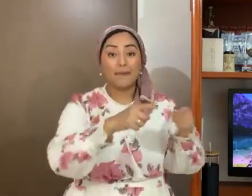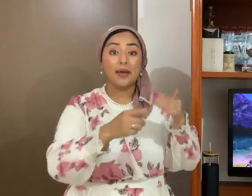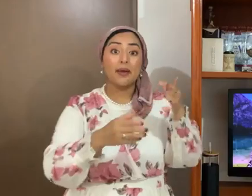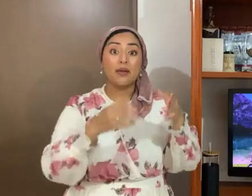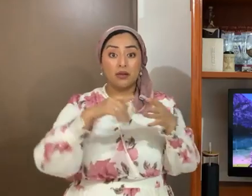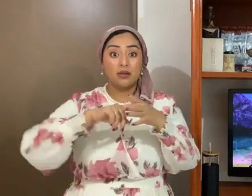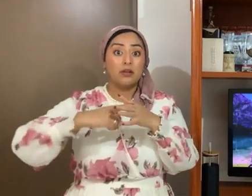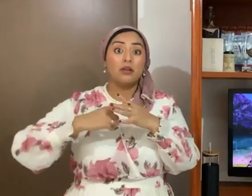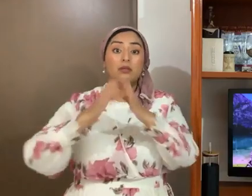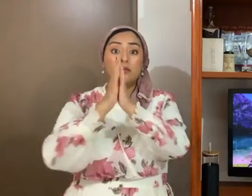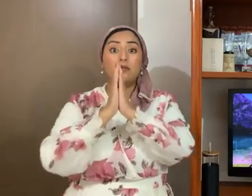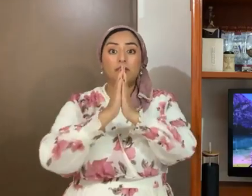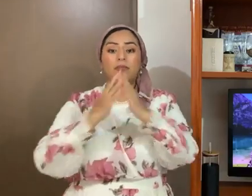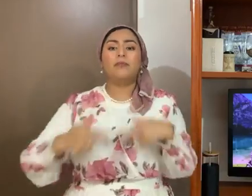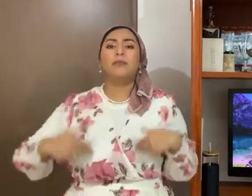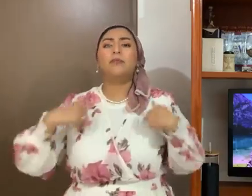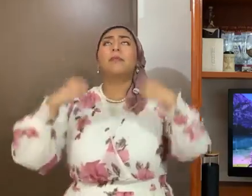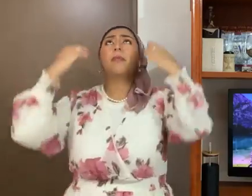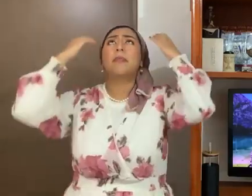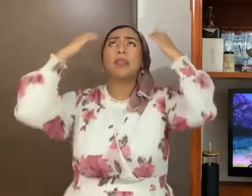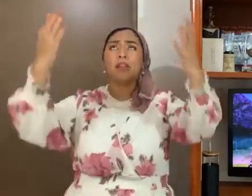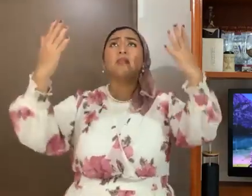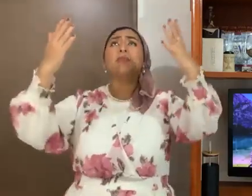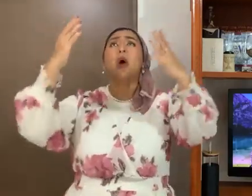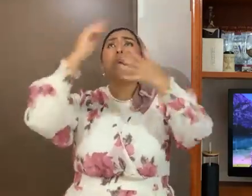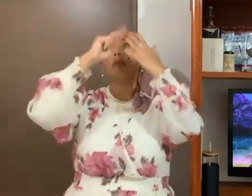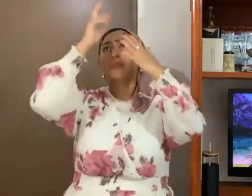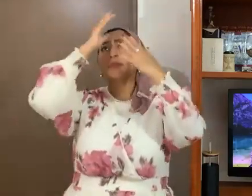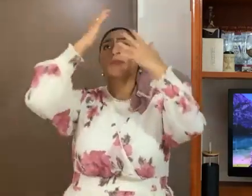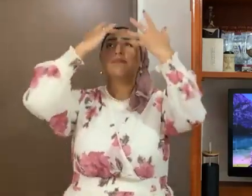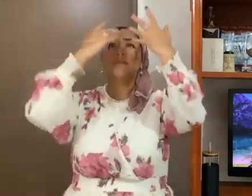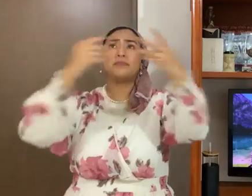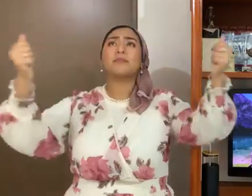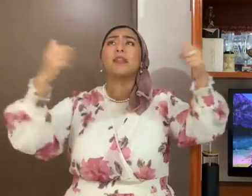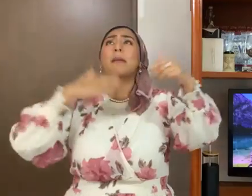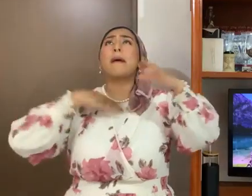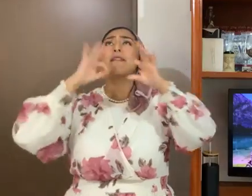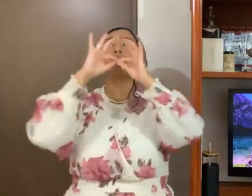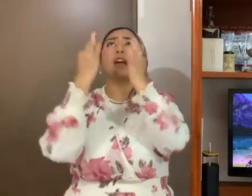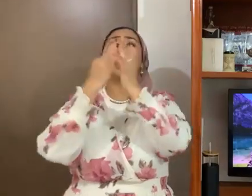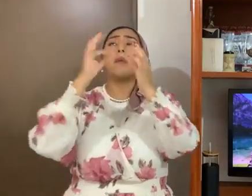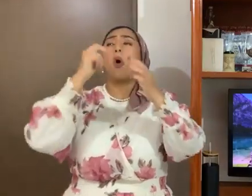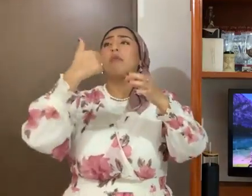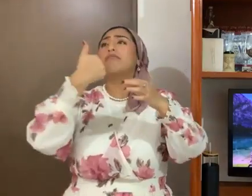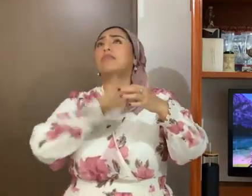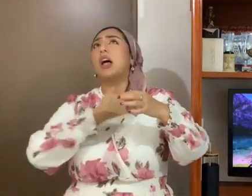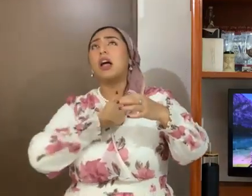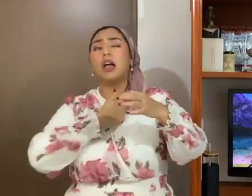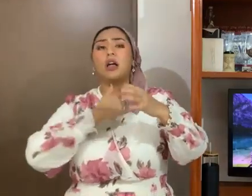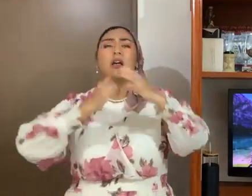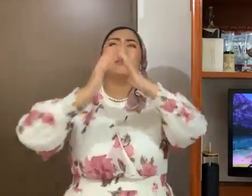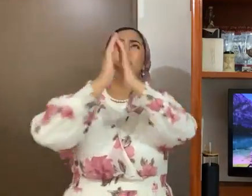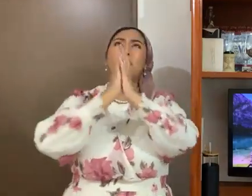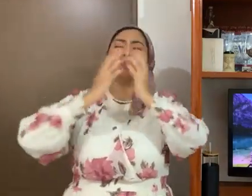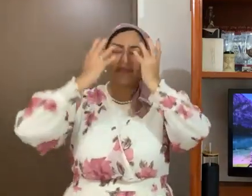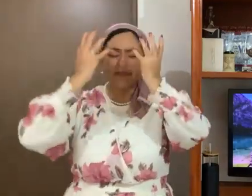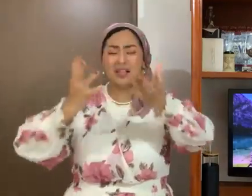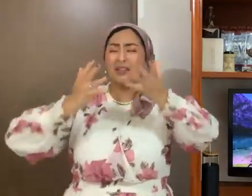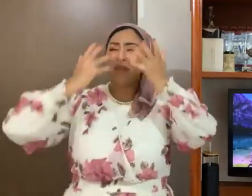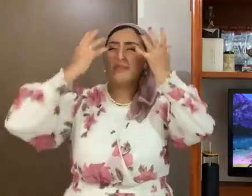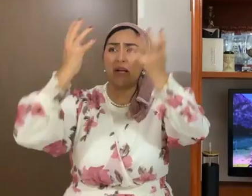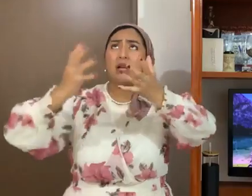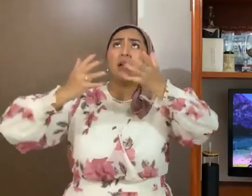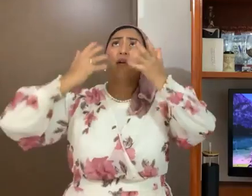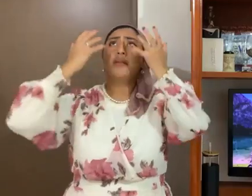entonces empiezas a orar a lo mejor por salud. Padre, por favor, sana a mi familiar o sáname. Y entonces estás orando tanto